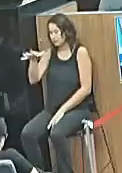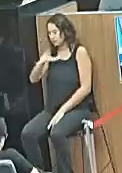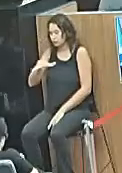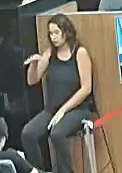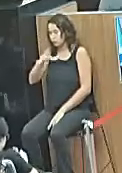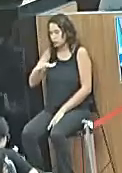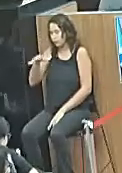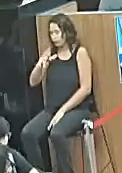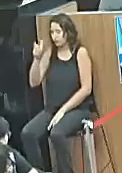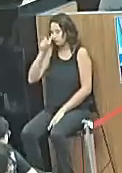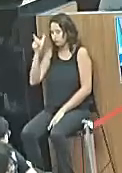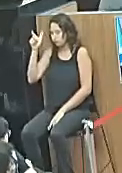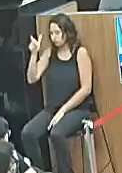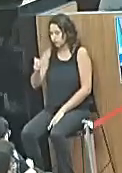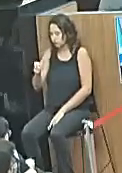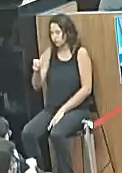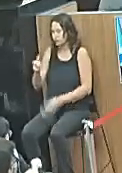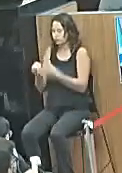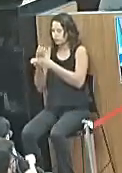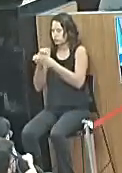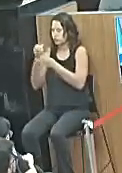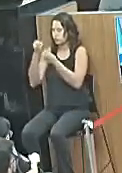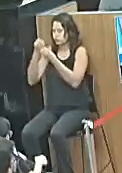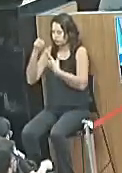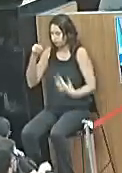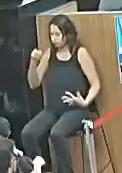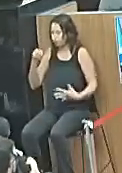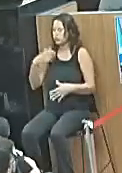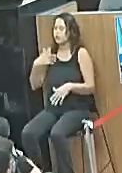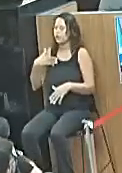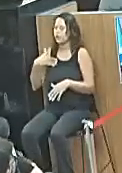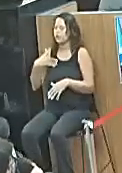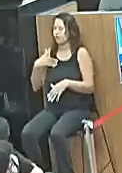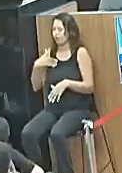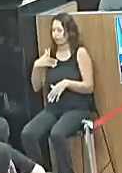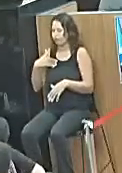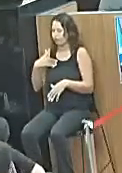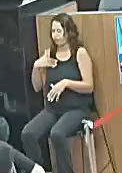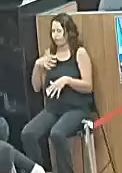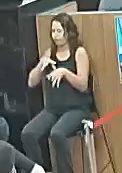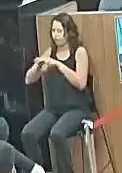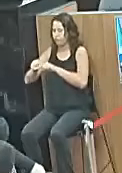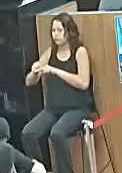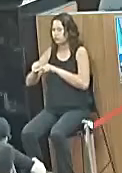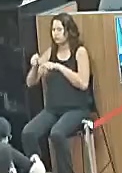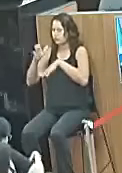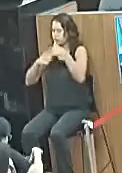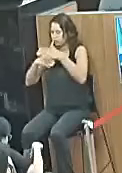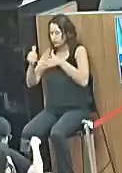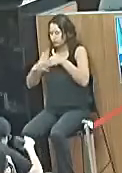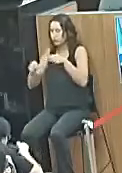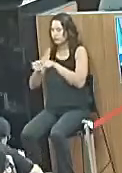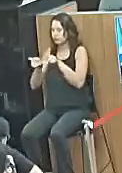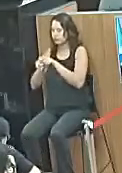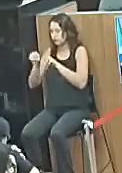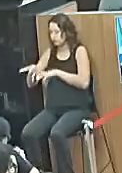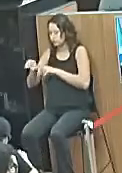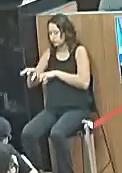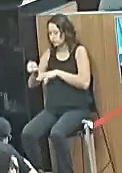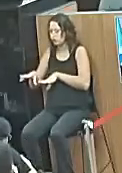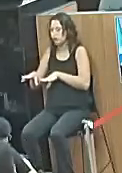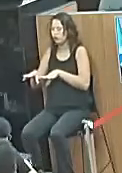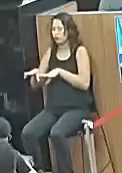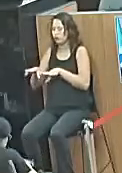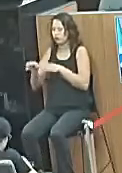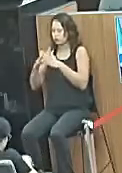que conformarão subgrupos valorização profissional educação especial escola família agrícola educação